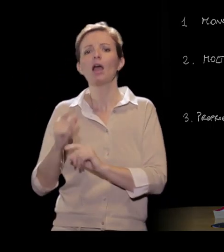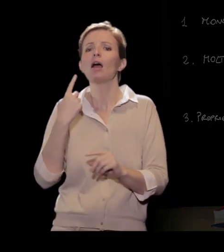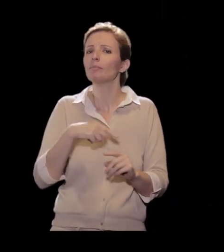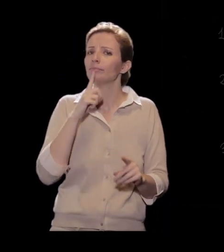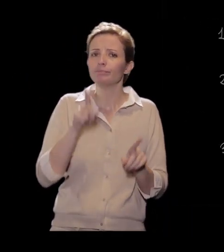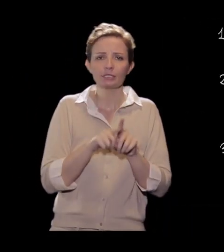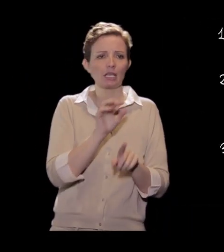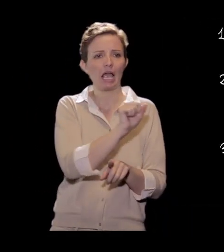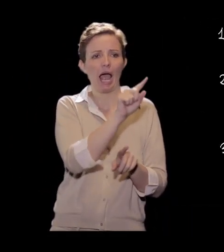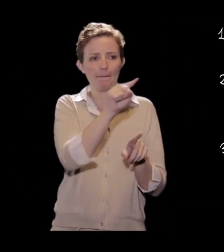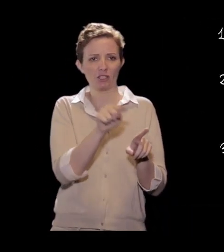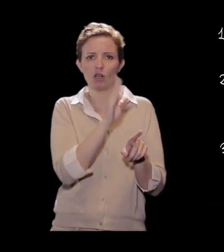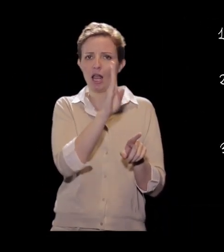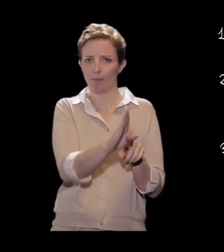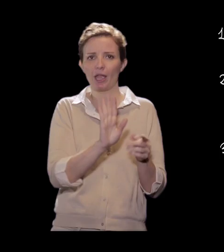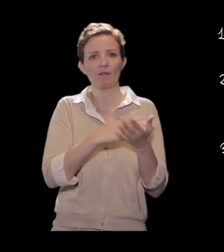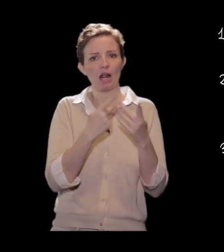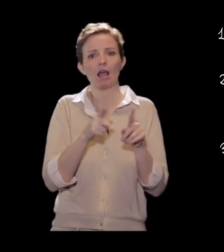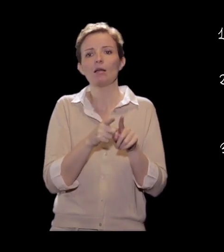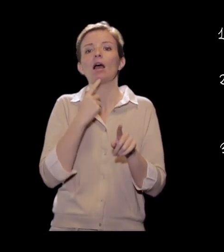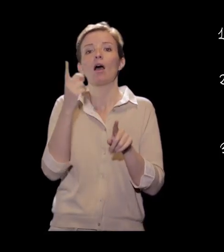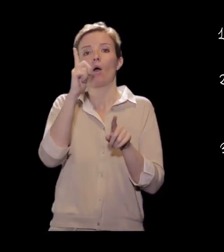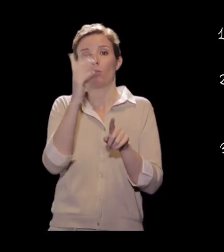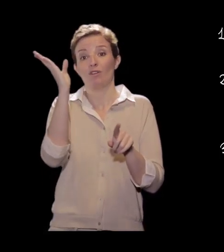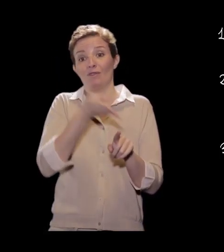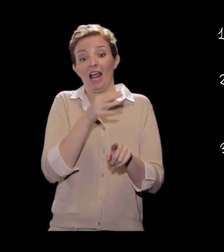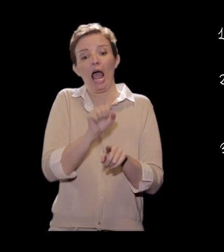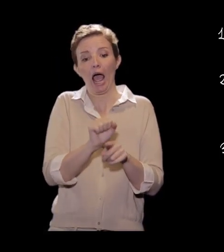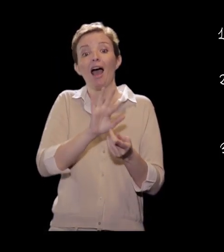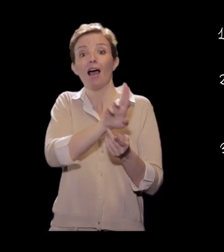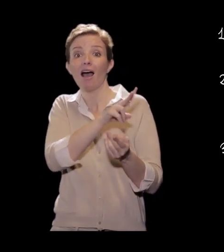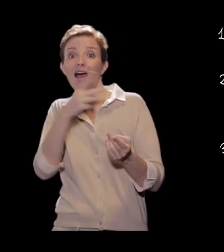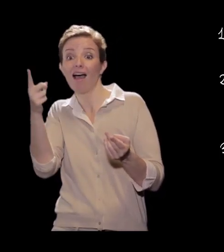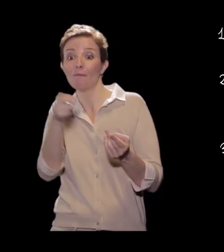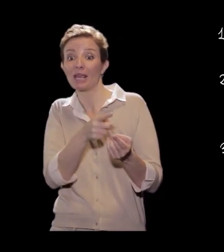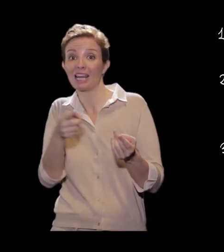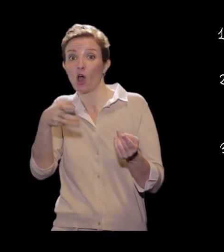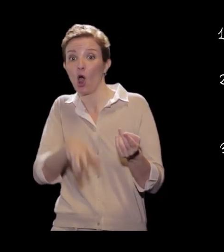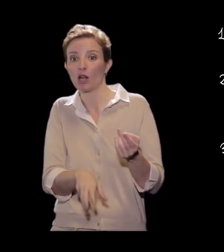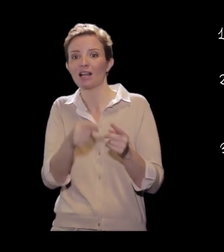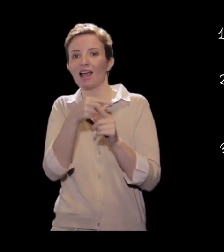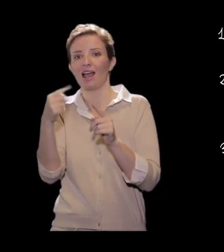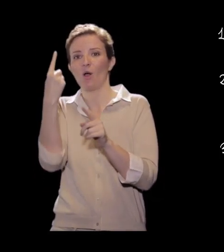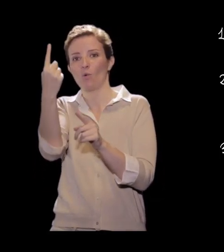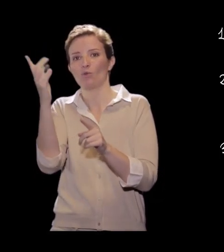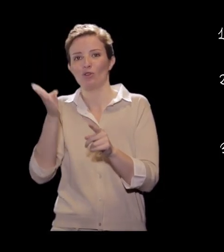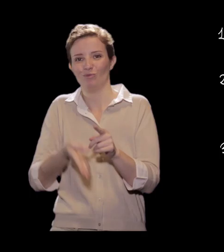il reciproco di a risulterà in questo caso essere evidentemente minore per reciproco di b